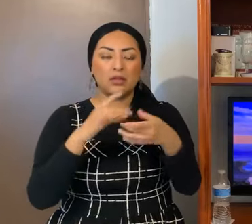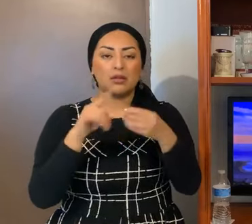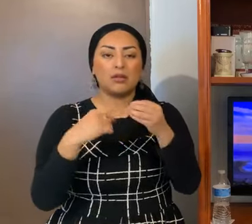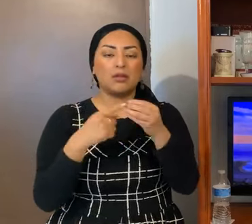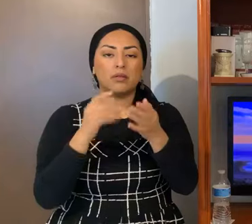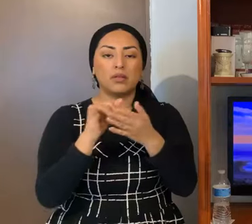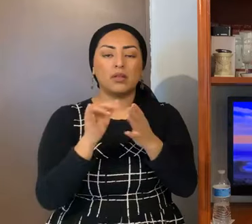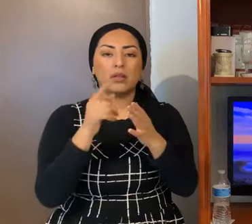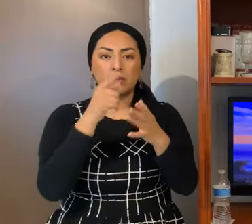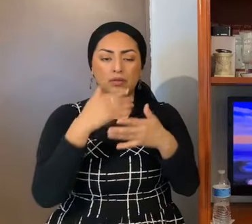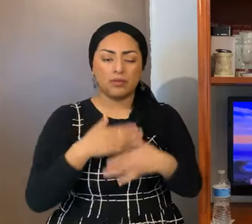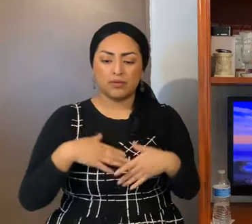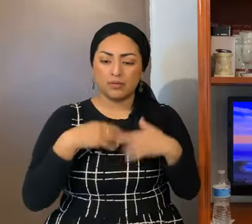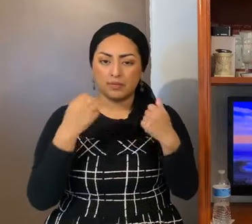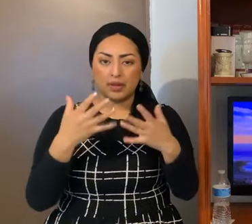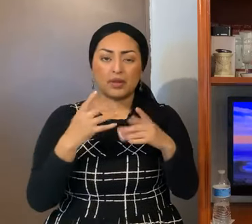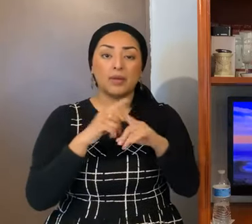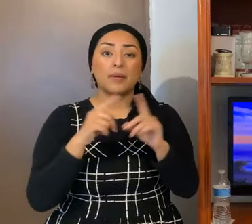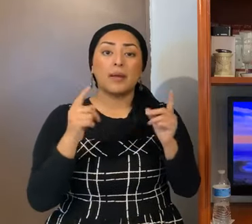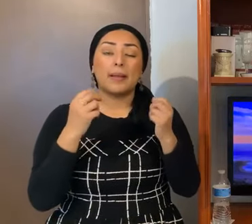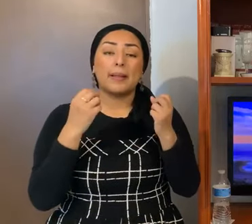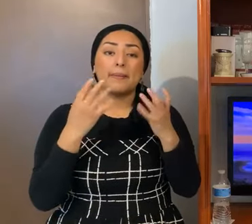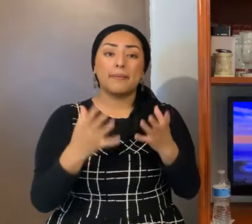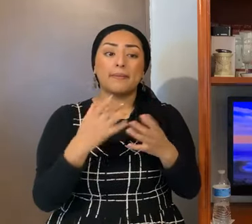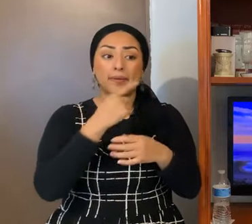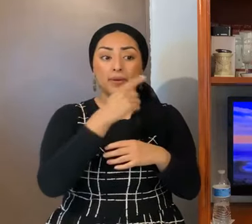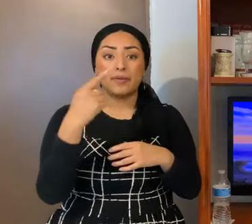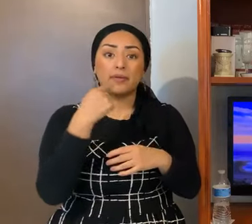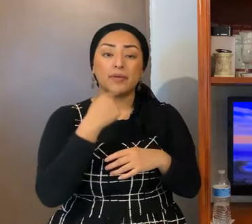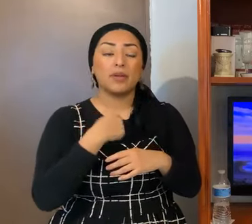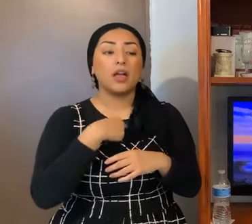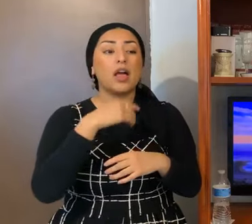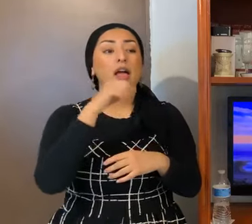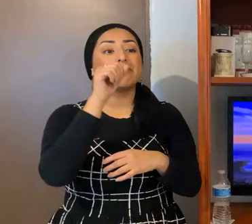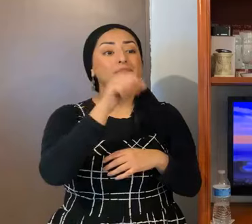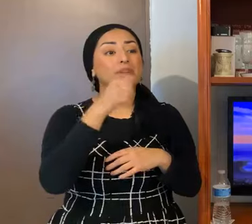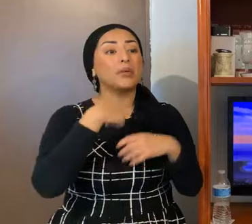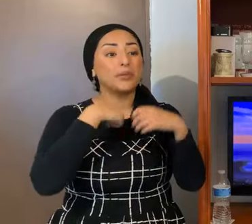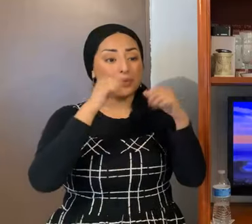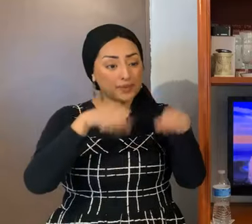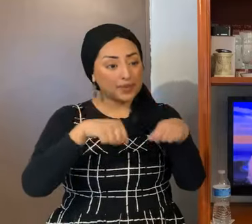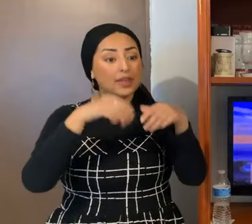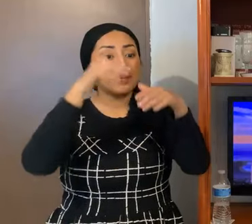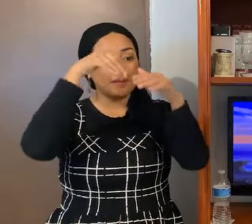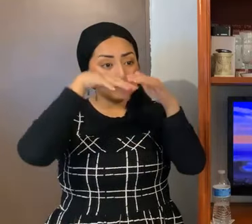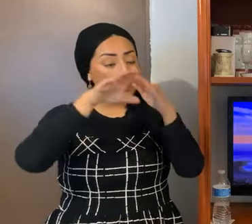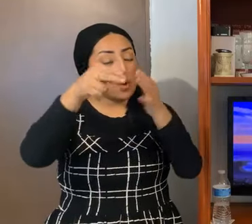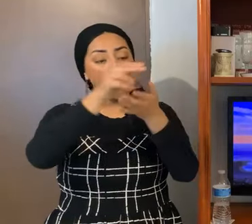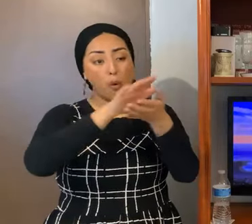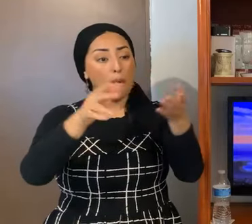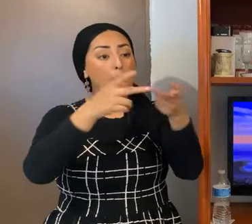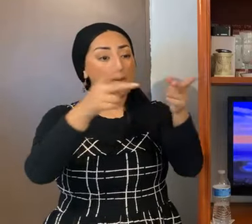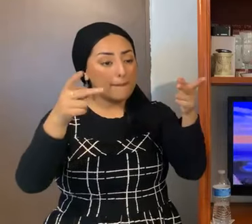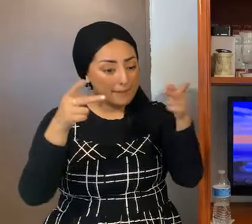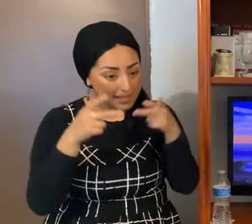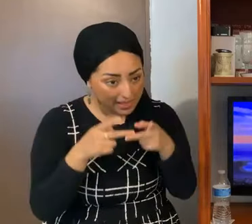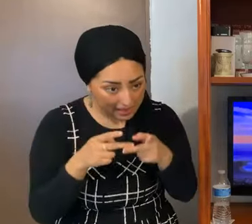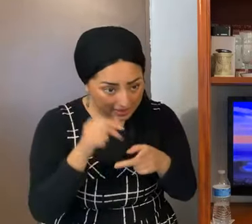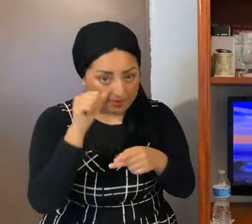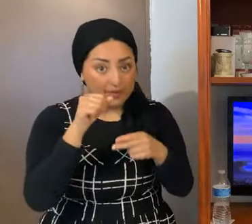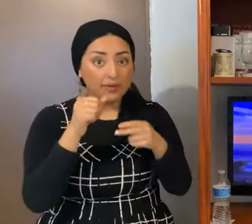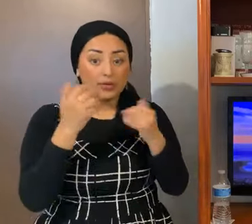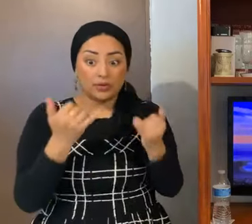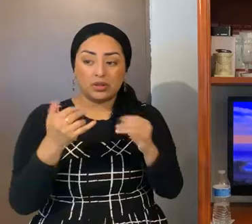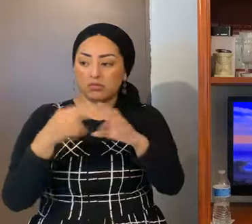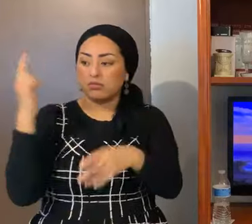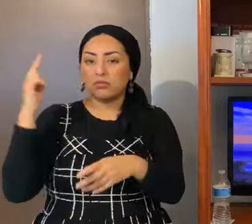de esto, se han gozado muchos, pero muchos de los que me decían, sí, podemos entrar en el lugar santo, el lugar Kadosh Kadoshim,